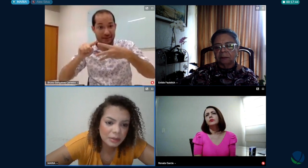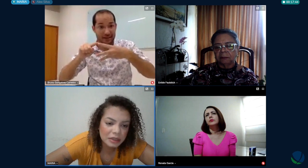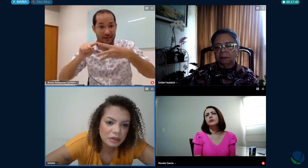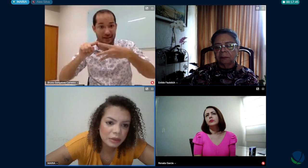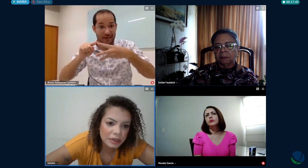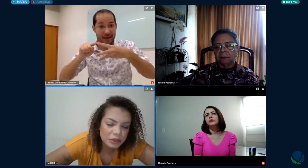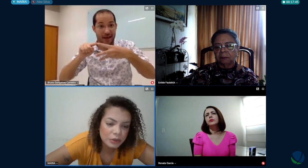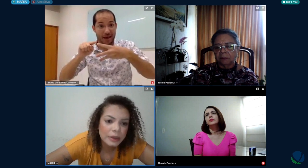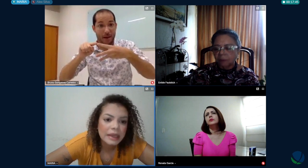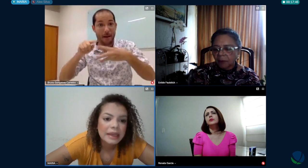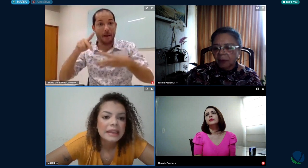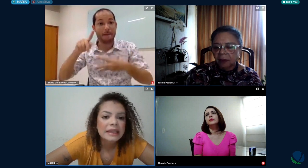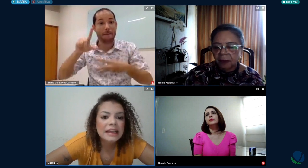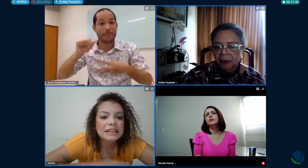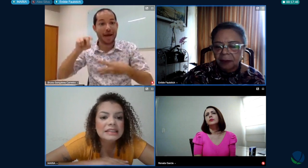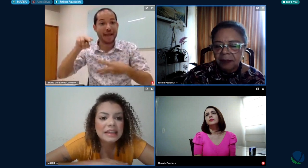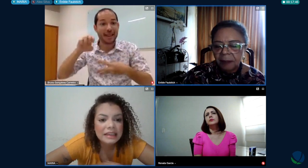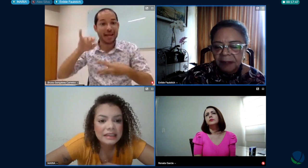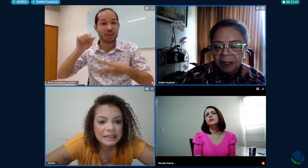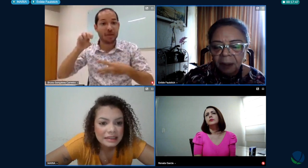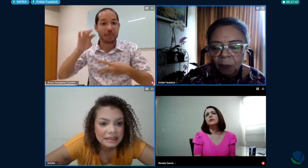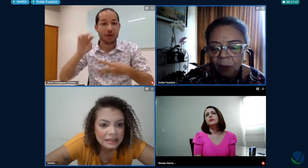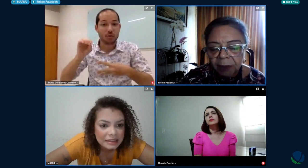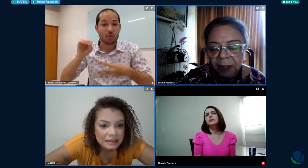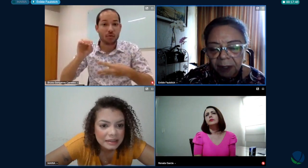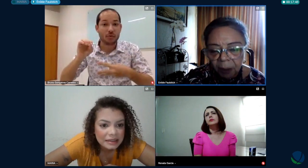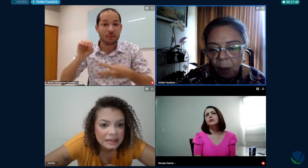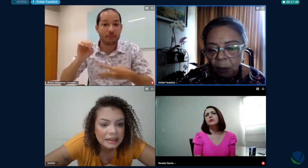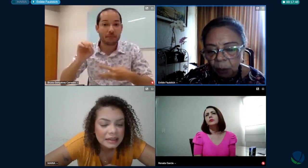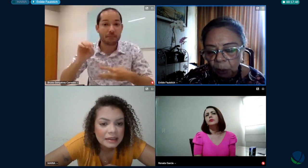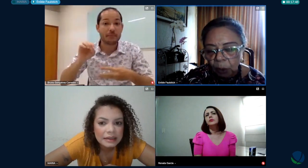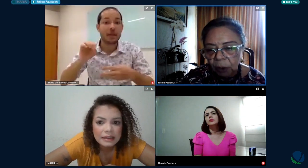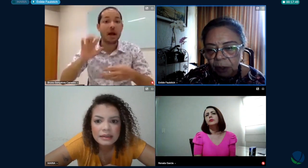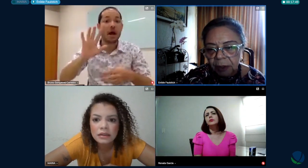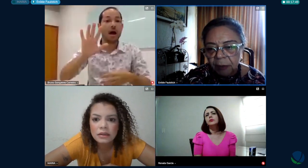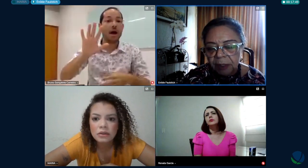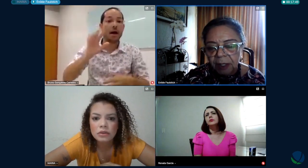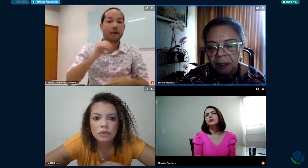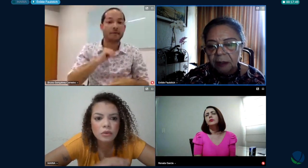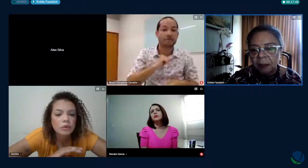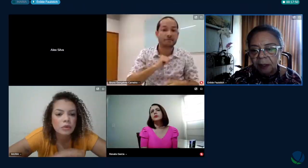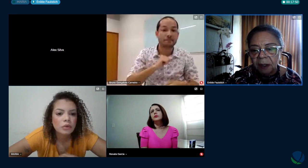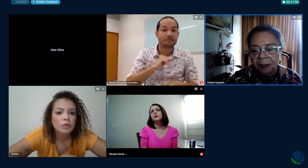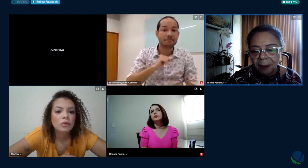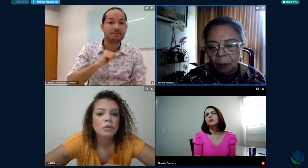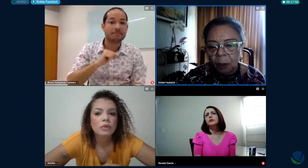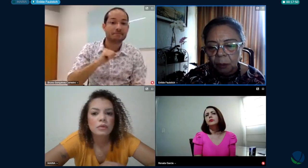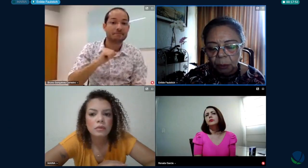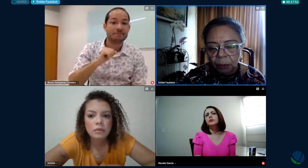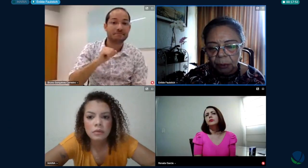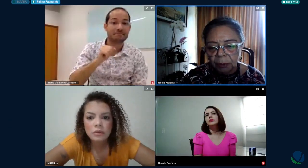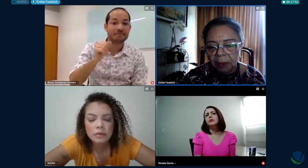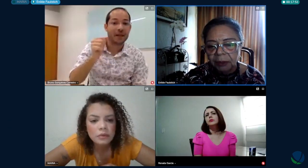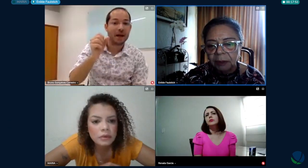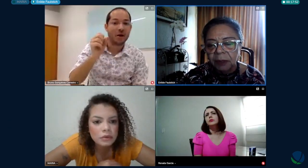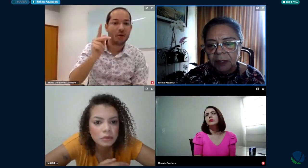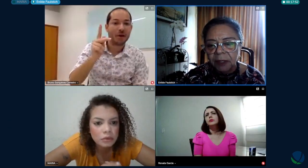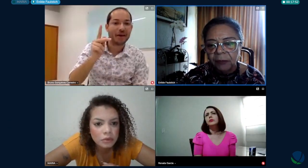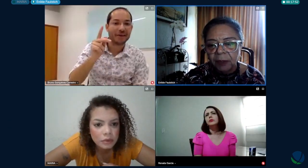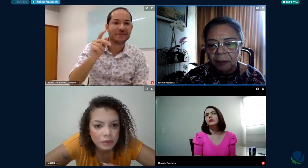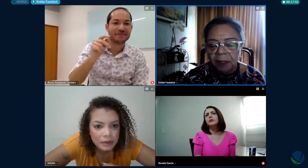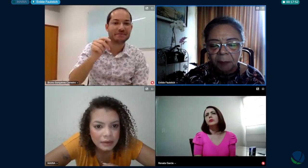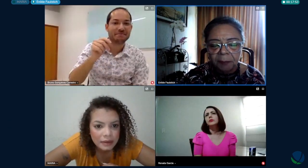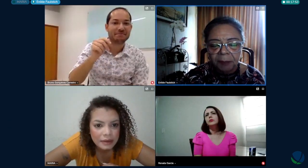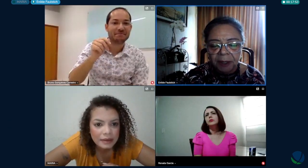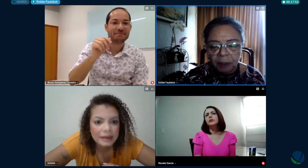Política e planejamento linguístico. E ele tem... Mas quem é o autor? Nós estamos querendo saber quem é o autor, do que ele